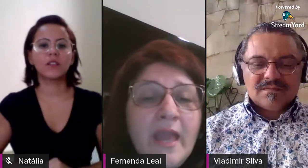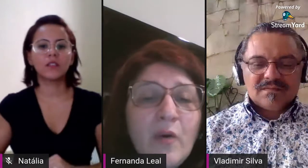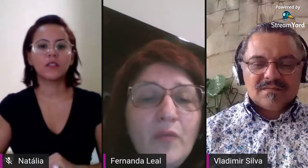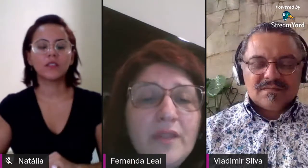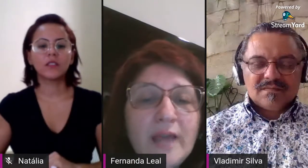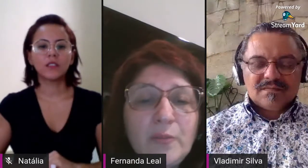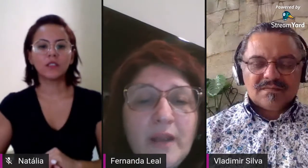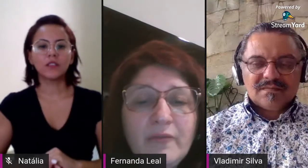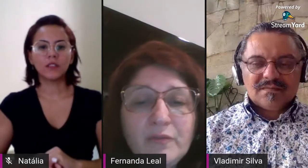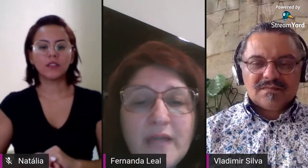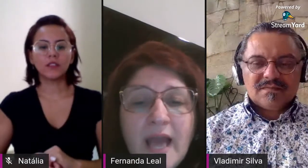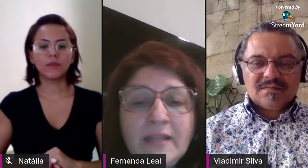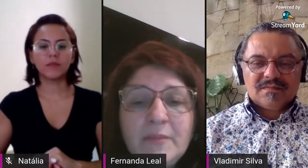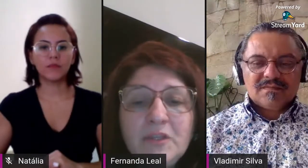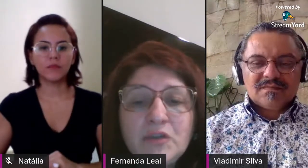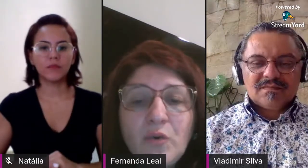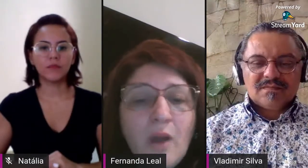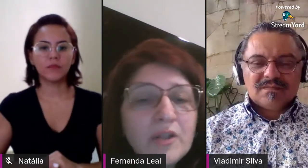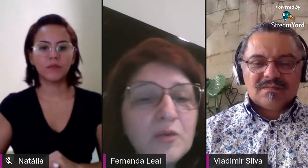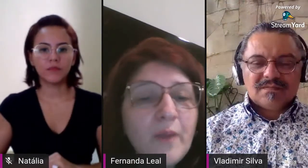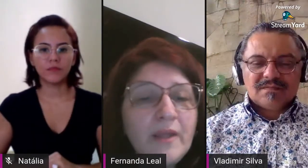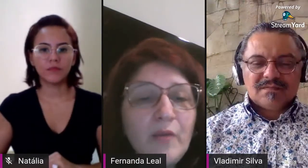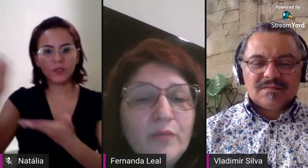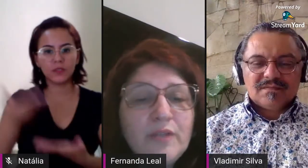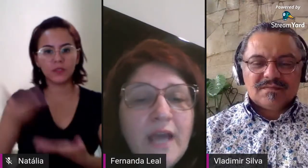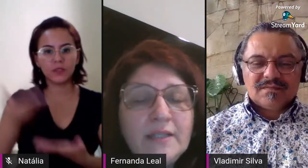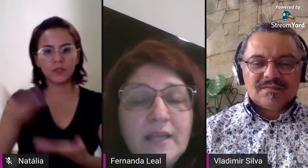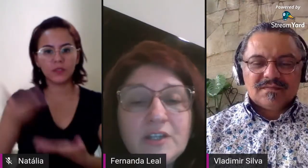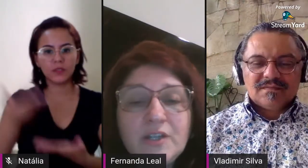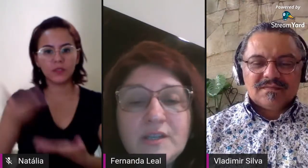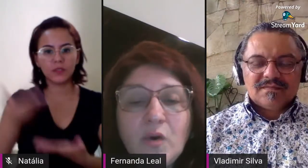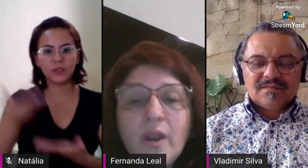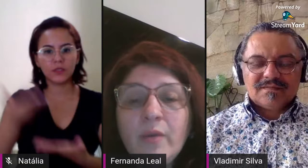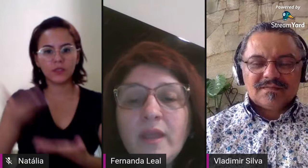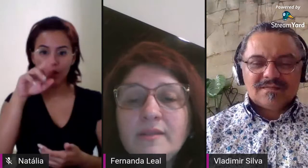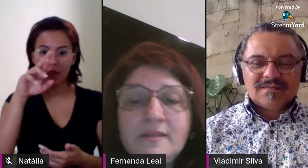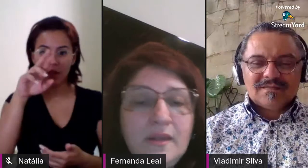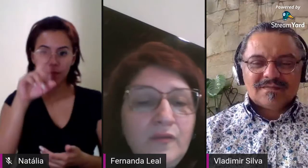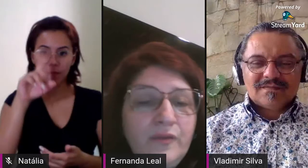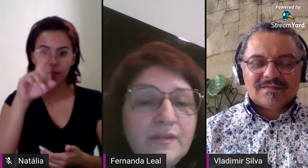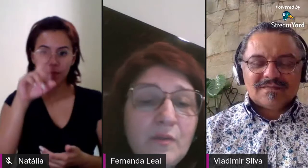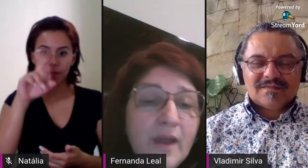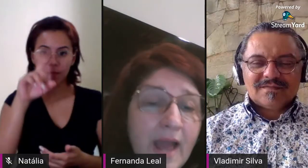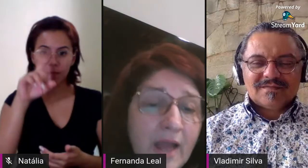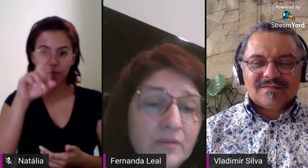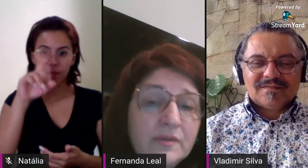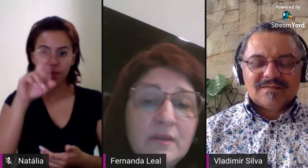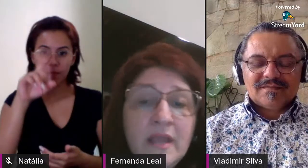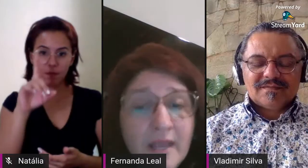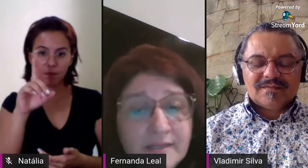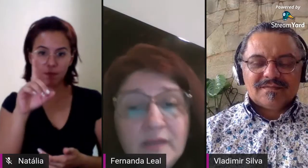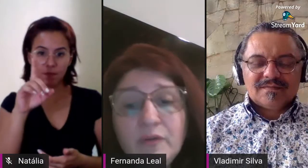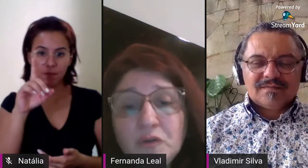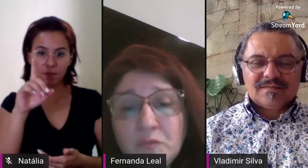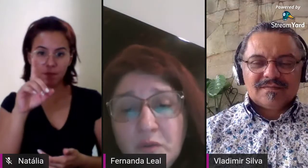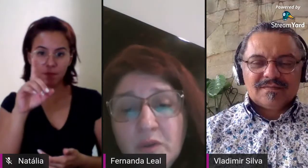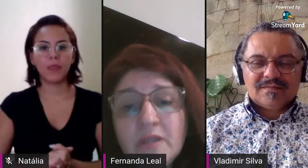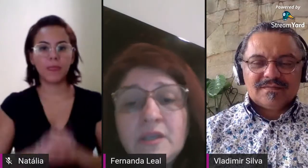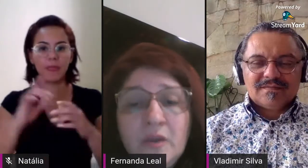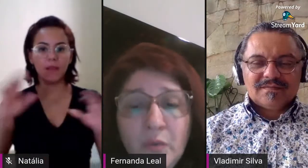Paris-Nanterre. Convidado pela FUNARTE, ministrou aulas no painel FUNARTE de Regência Coral em Recife, São Carlos, em Recife,